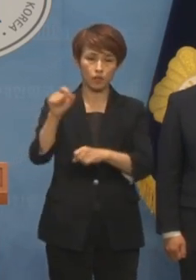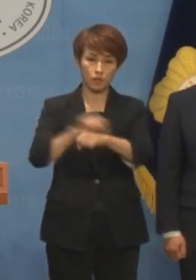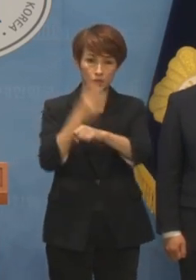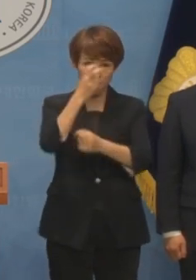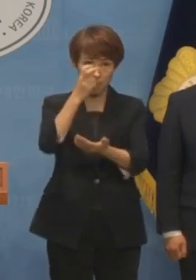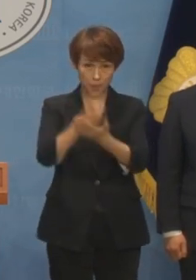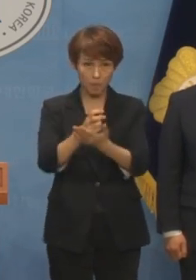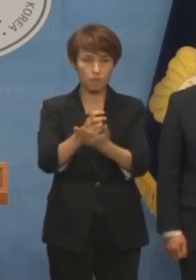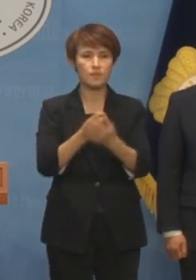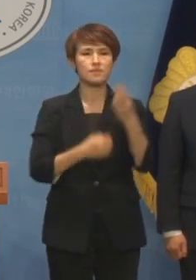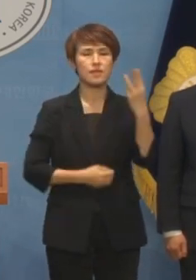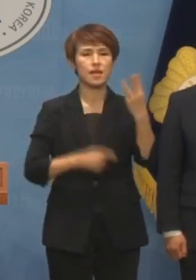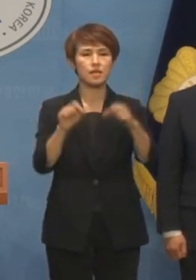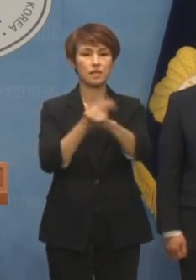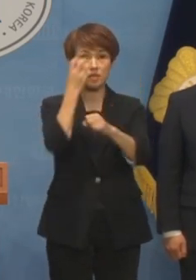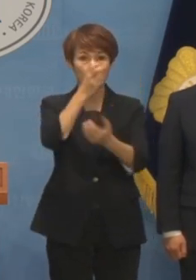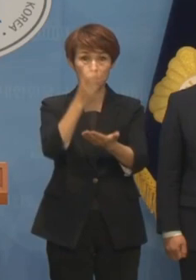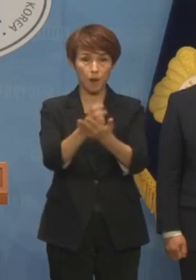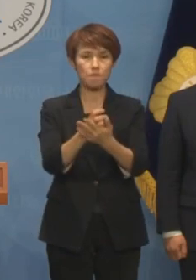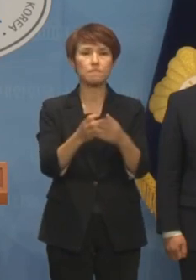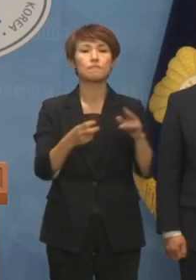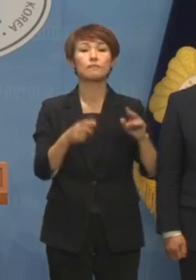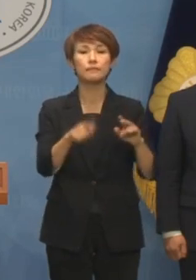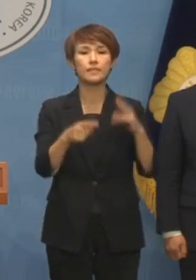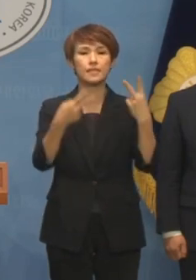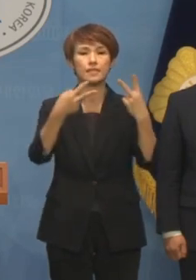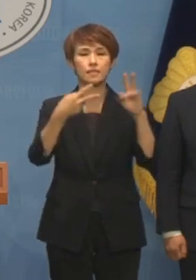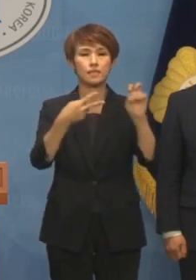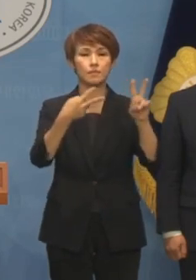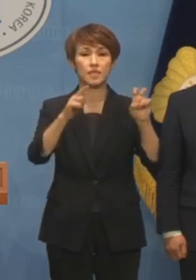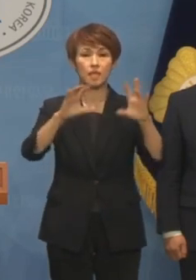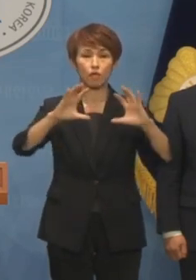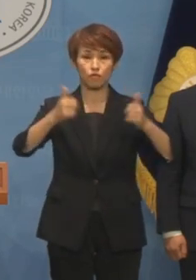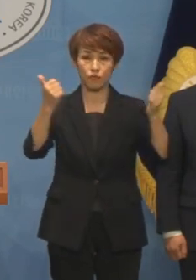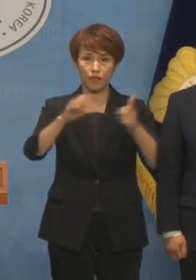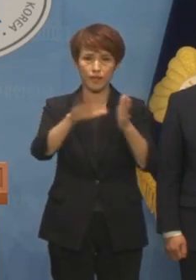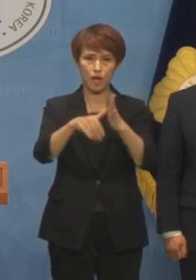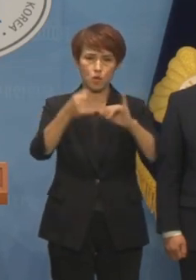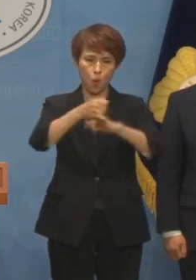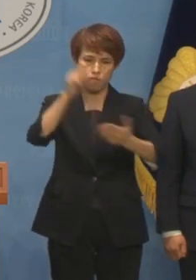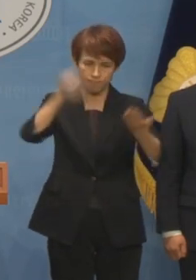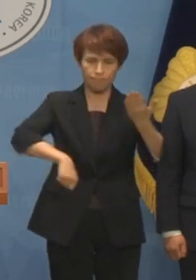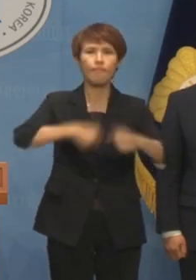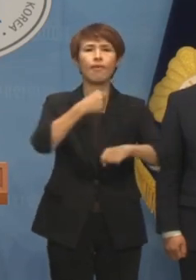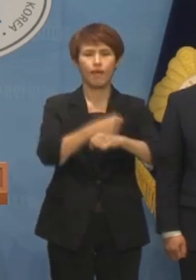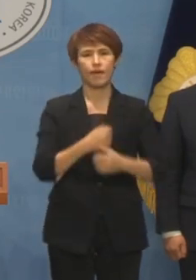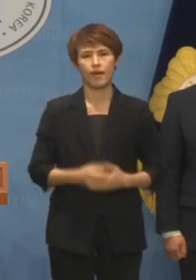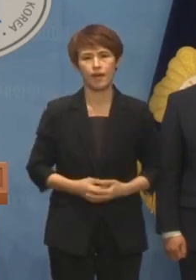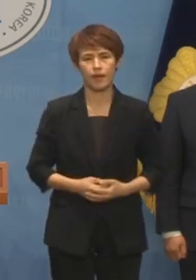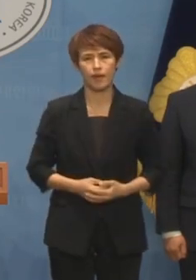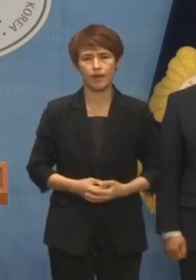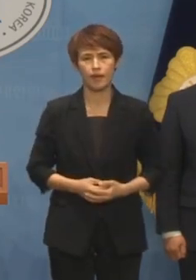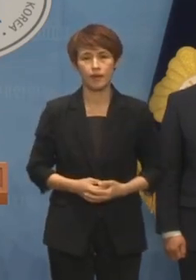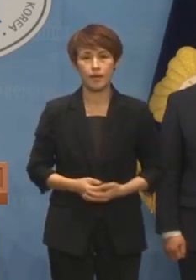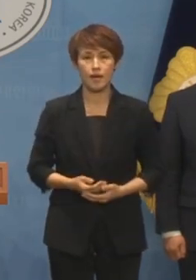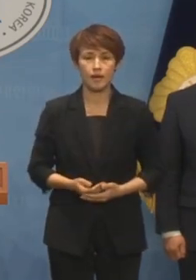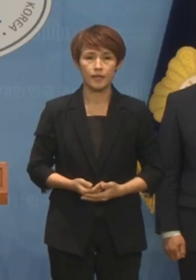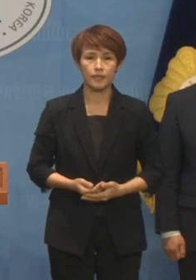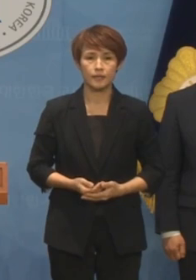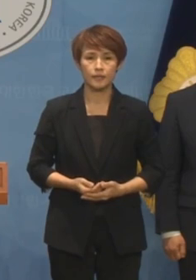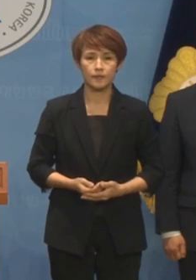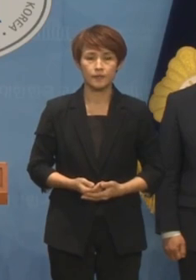한동훈 3특검법을 22대 국회에서 반드시 통과시키겠습니다. 앞서